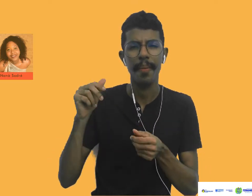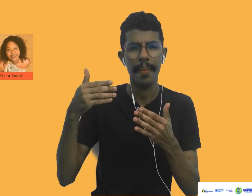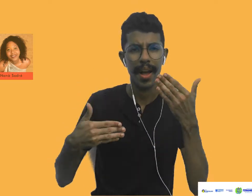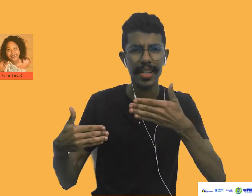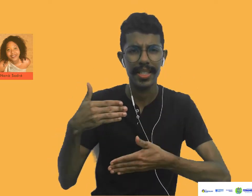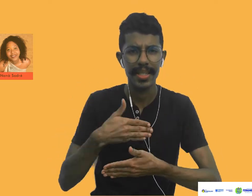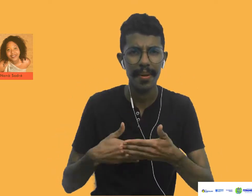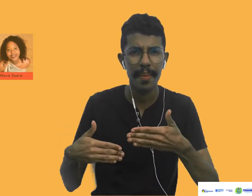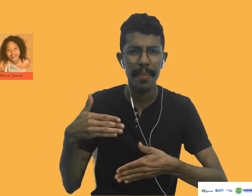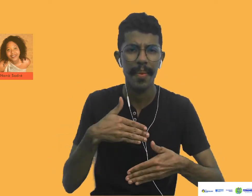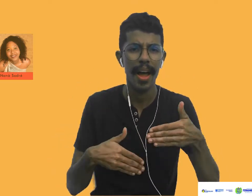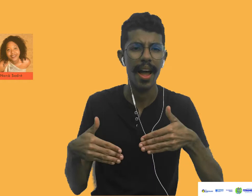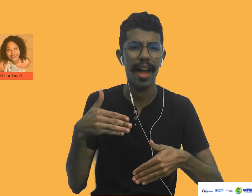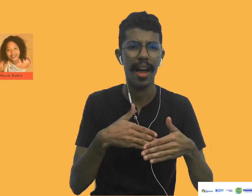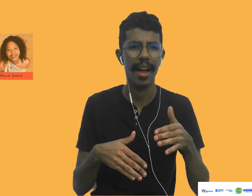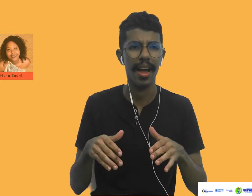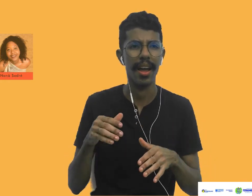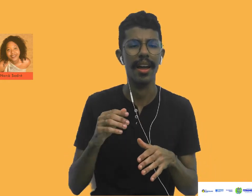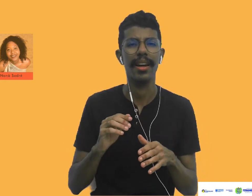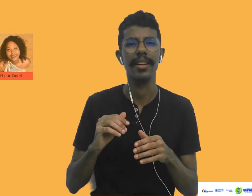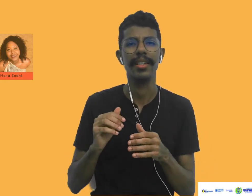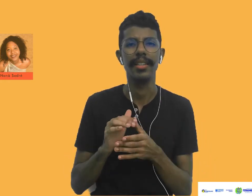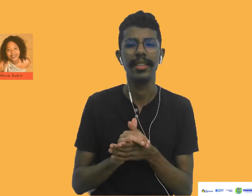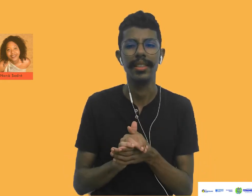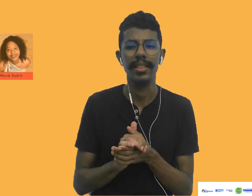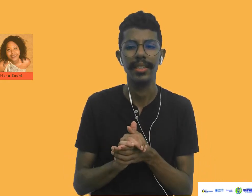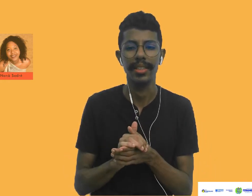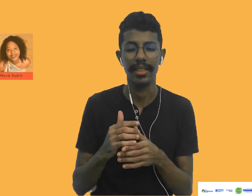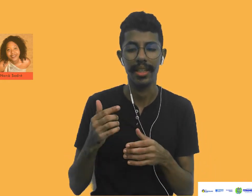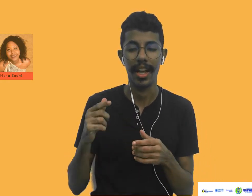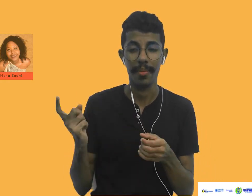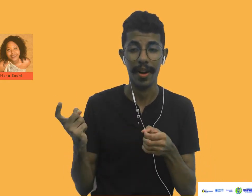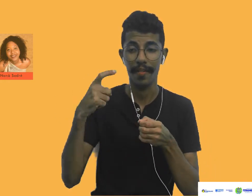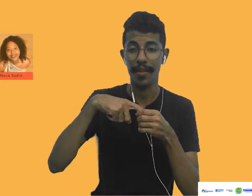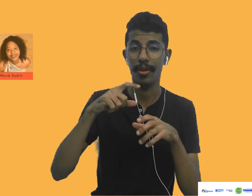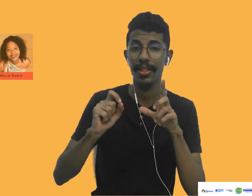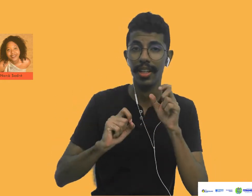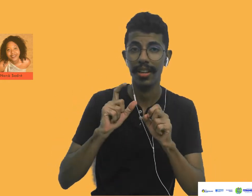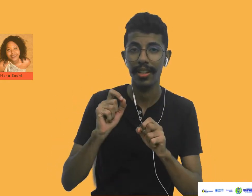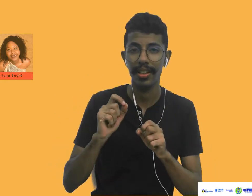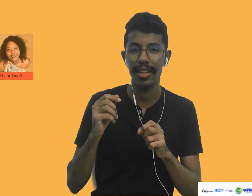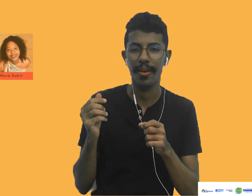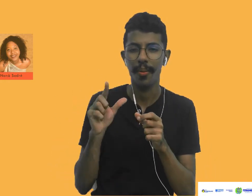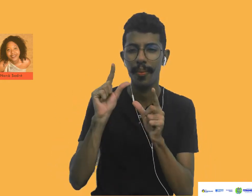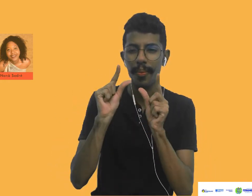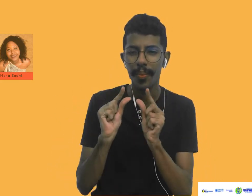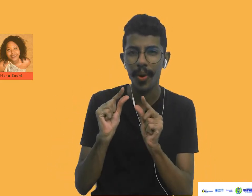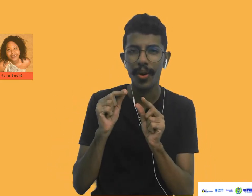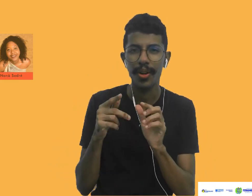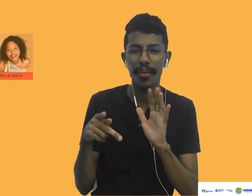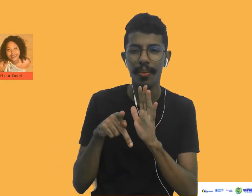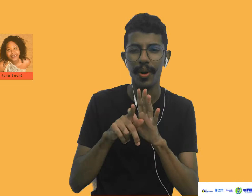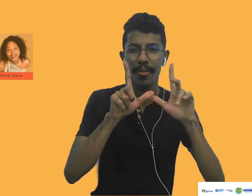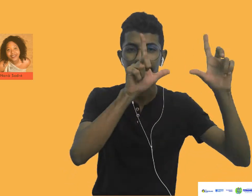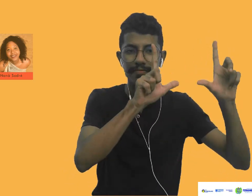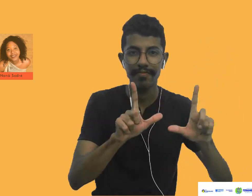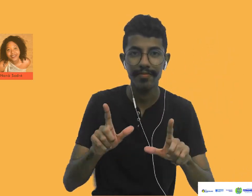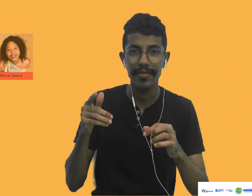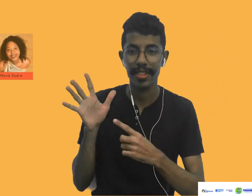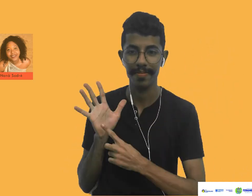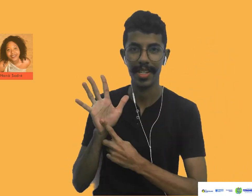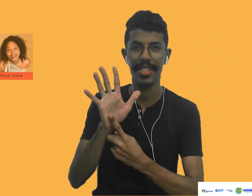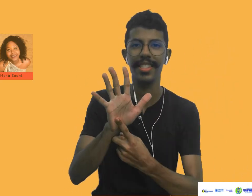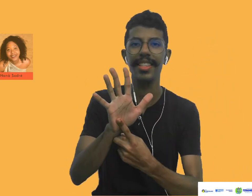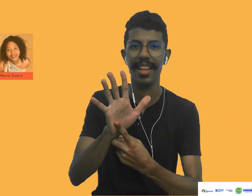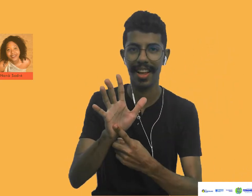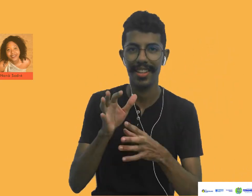de Cena, né, que era o grupo da época que ele estava dirigindo o espetáculo. Quadro de Cena me convidou, eu participei para voltar um pouco para a